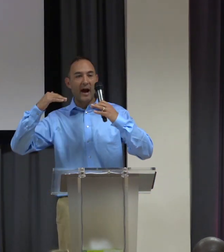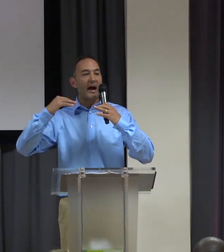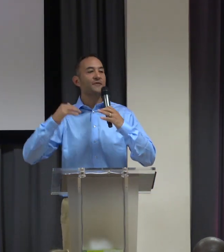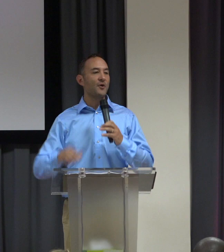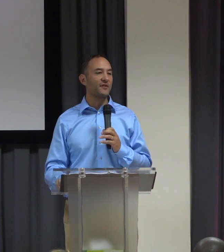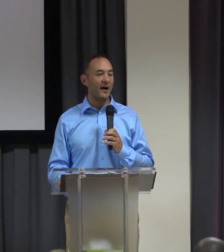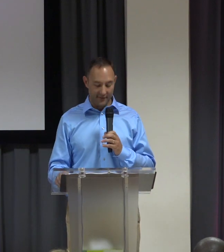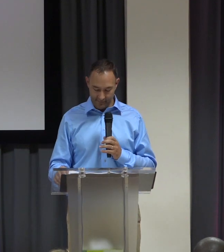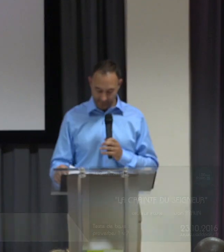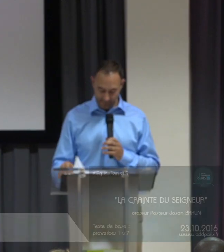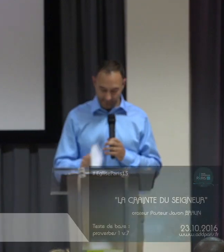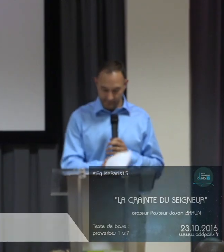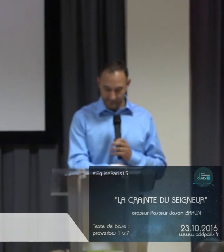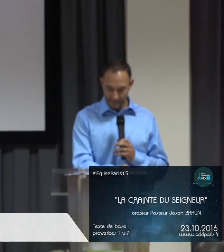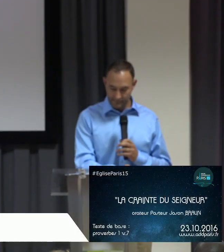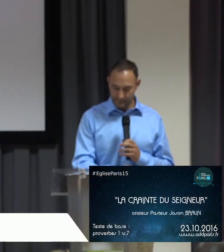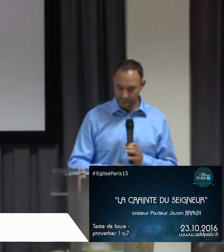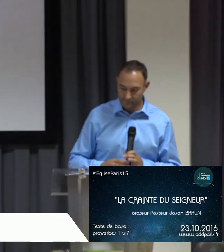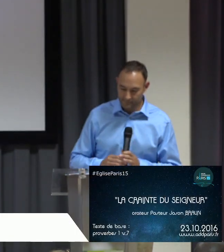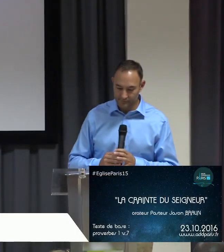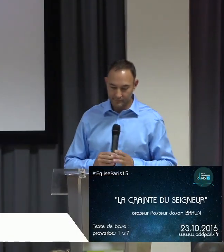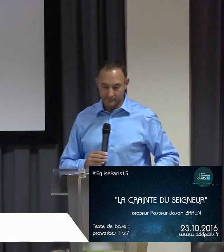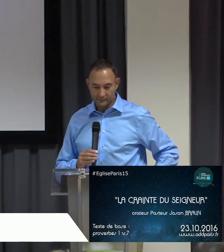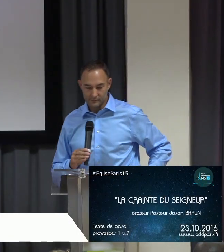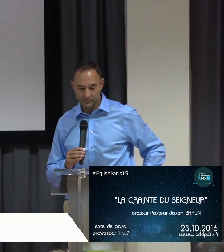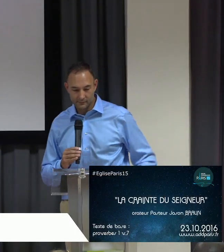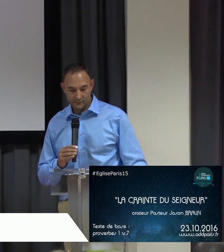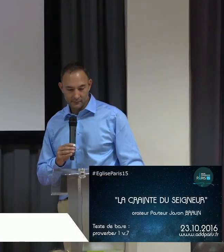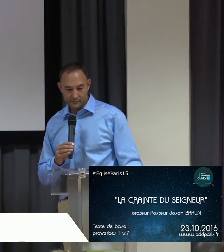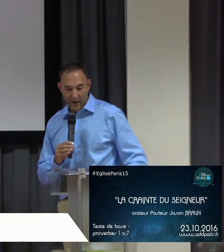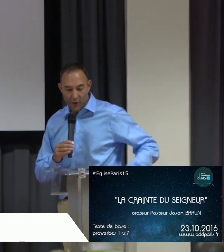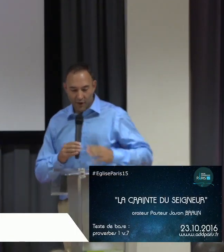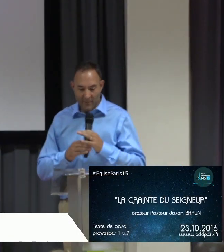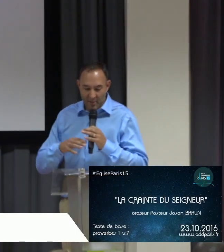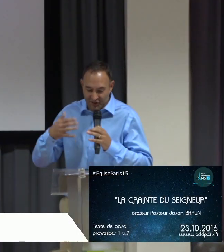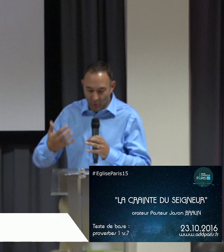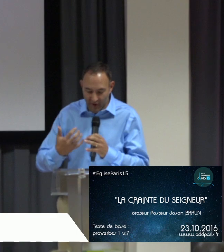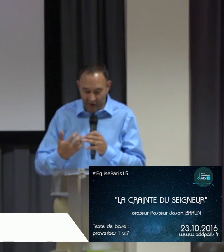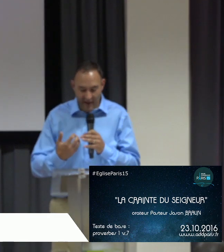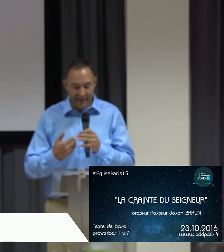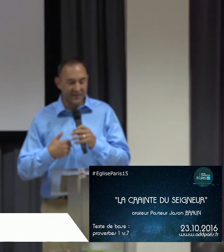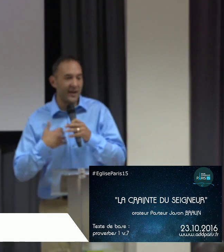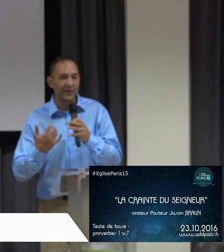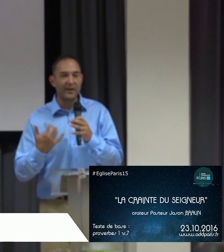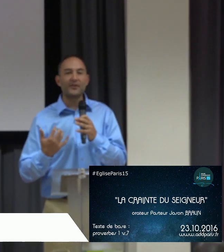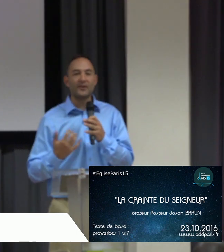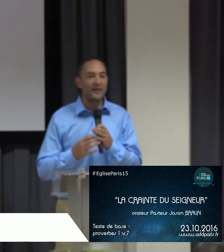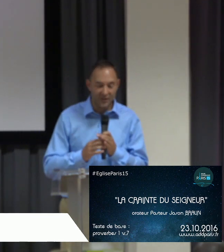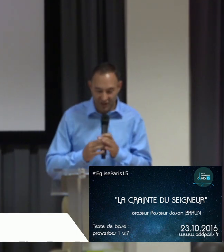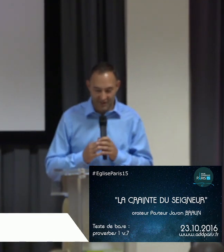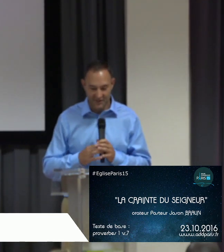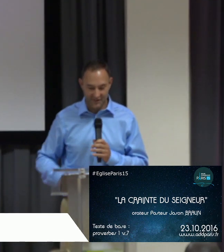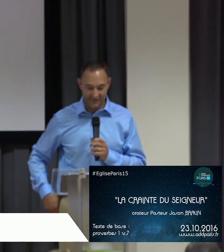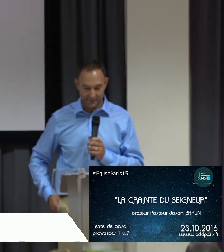or a high view of Est-ce que God? tu as une vision basse de lui ou une vision haute de lui? I know that maybe someone here today that's never given your